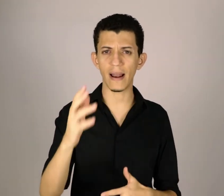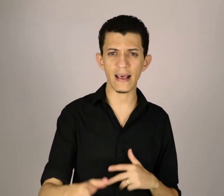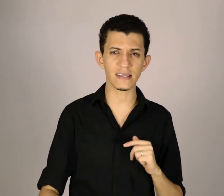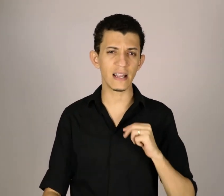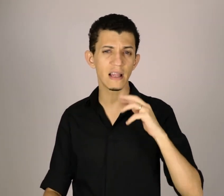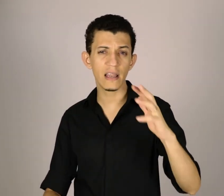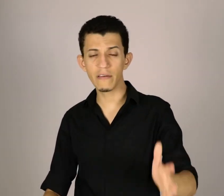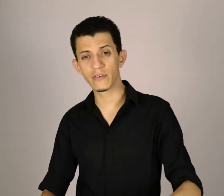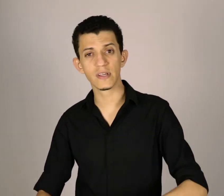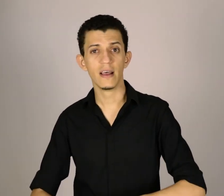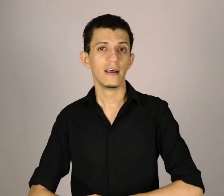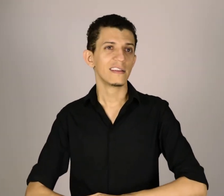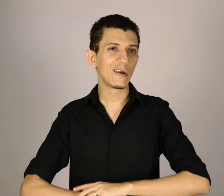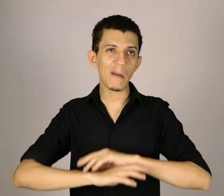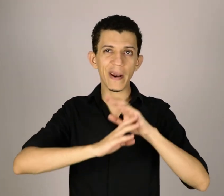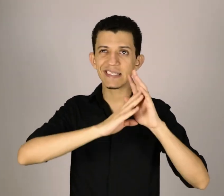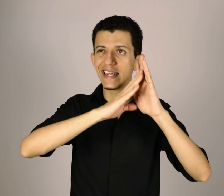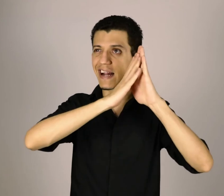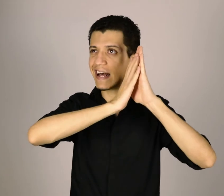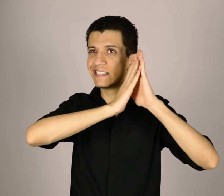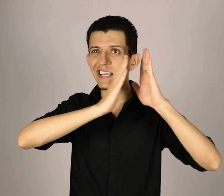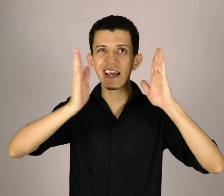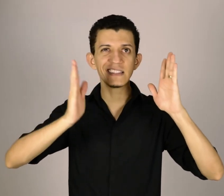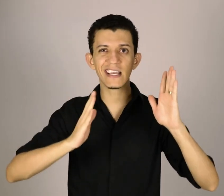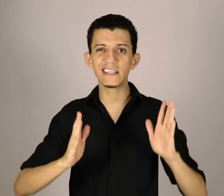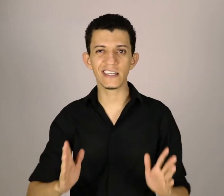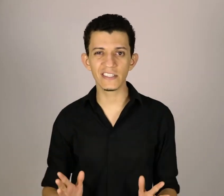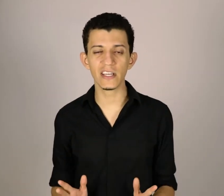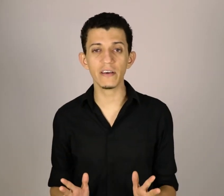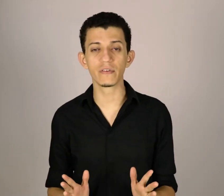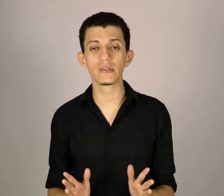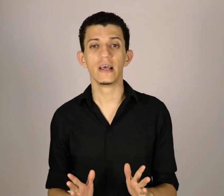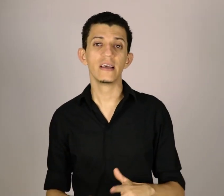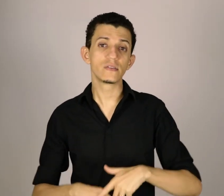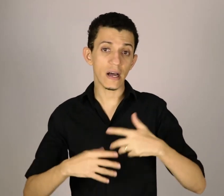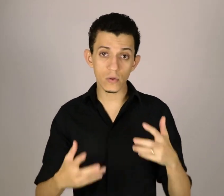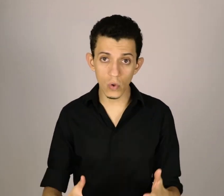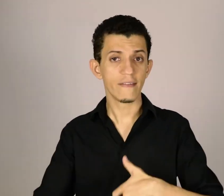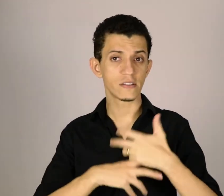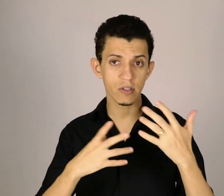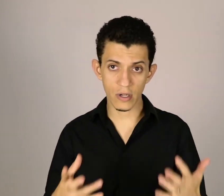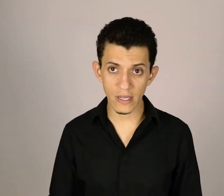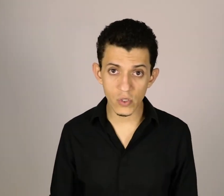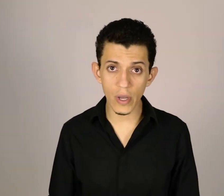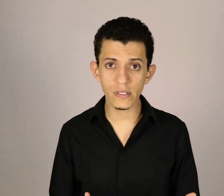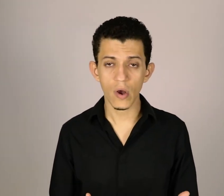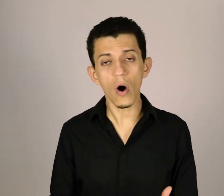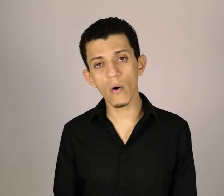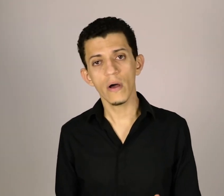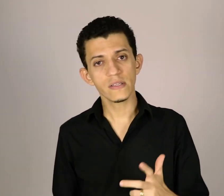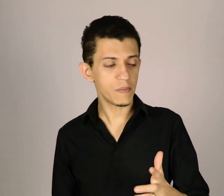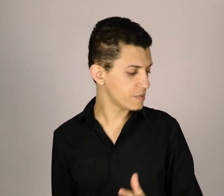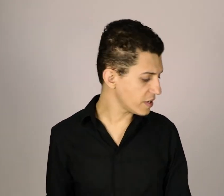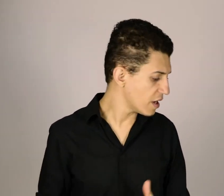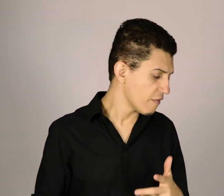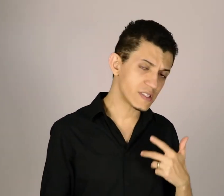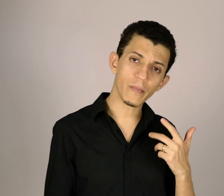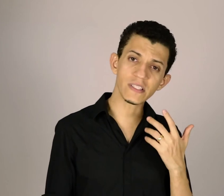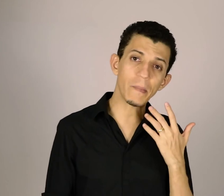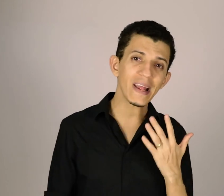palestras, ler livros. Tem uma prateleira lá cheia, cheia, cheia de livros, estudar tudo, suas anotações, ou simplesmente você pode aprender